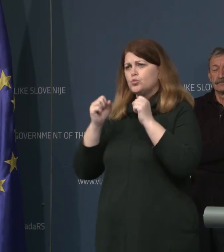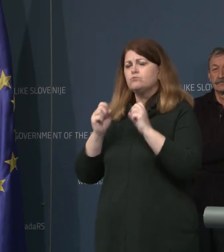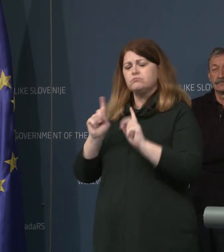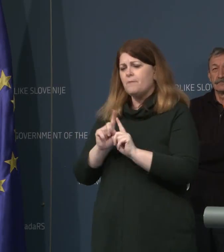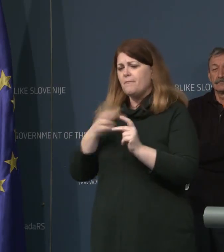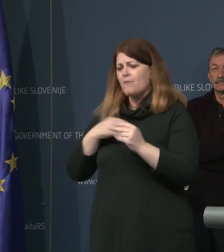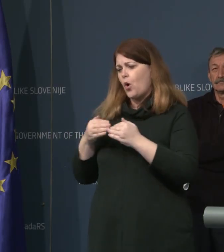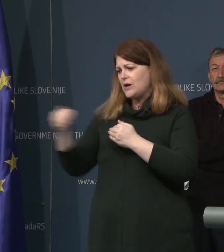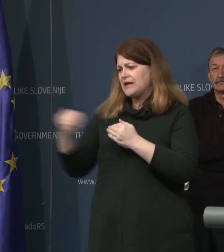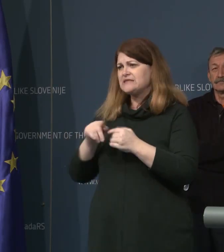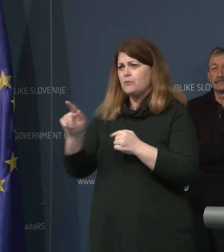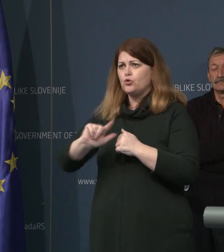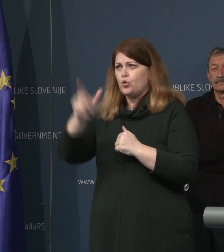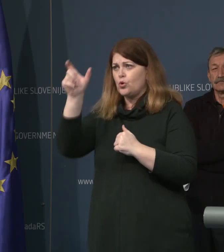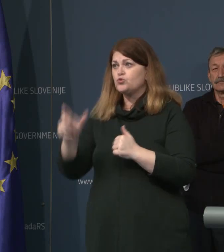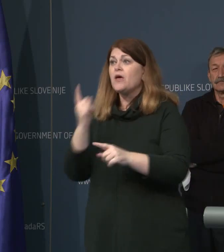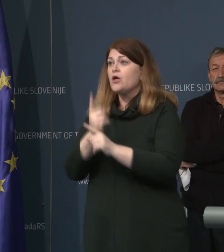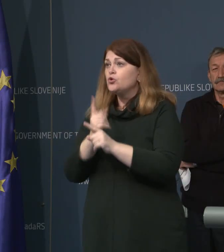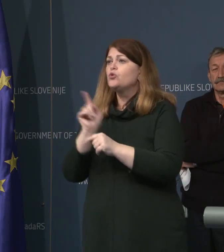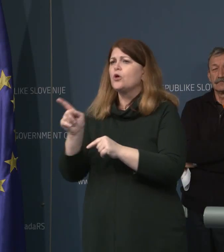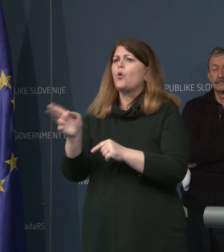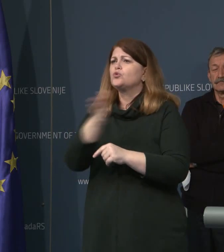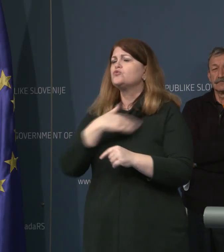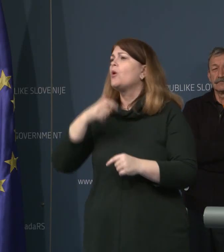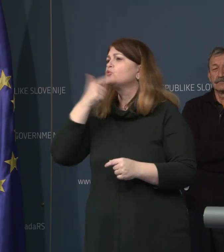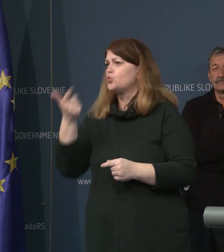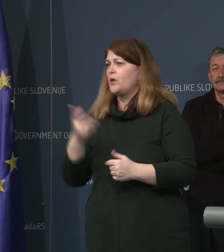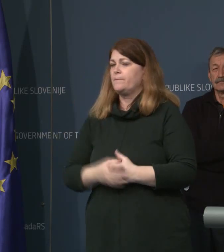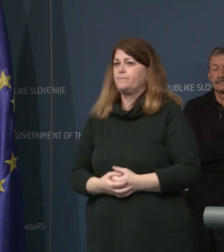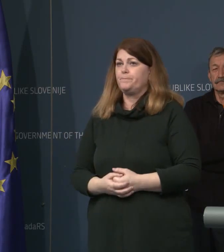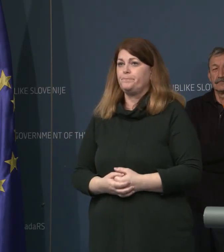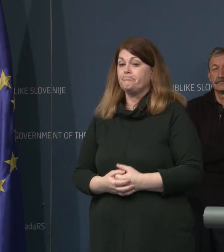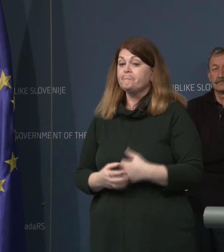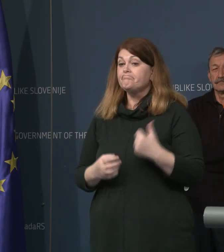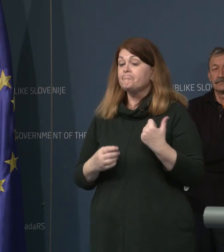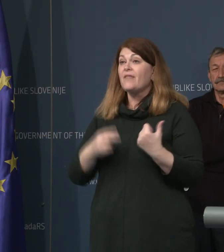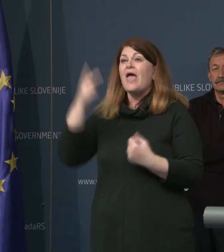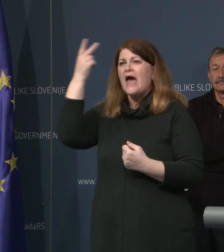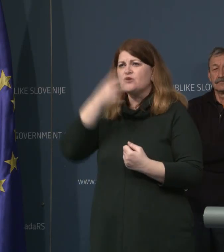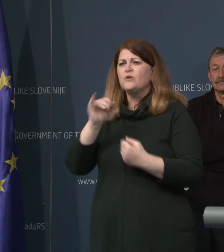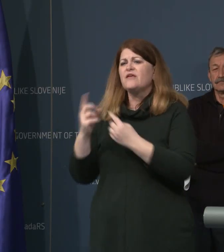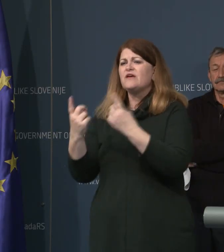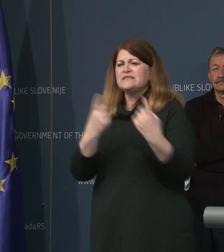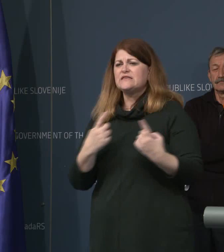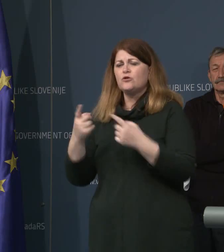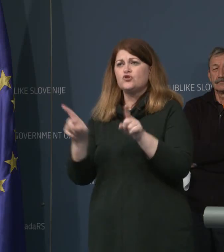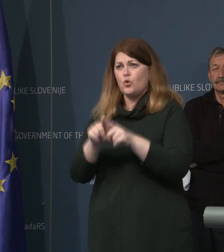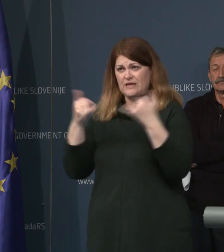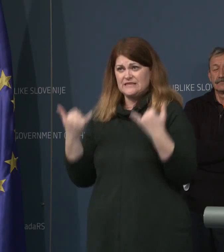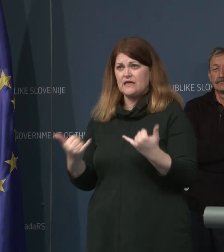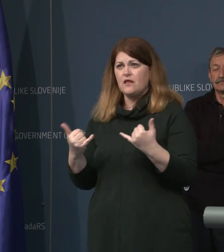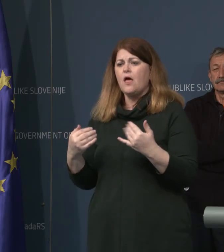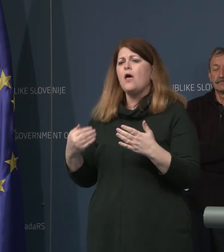razdaljo do drugih oseb, tudi ko smo zunaj. Razumemo, da je v situacijah, kot je